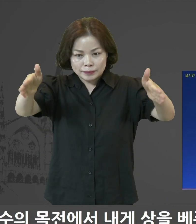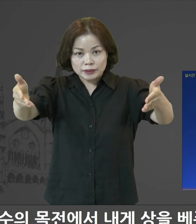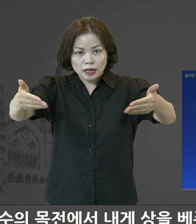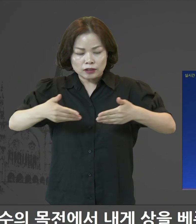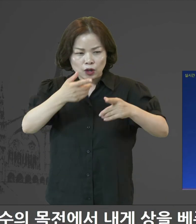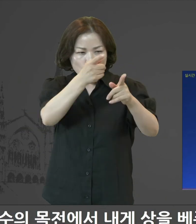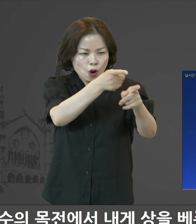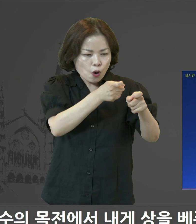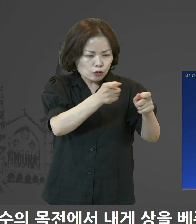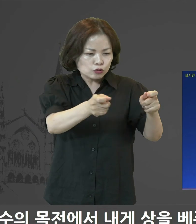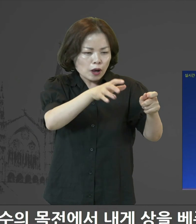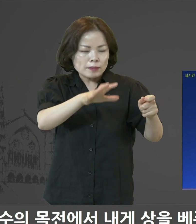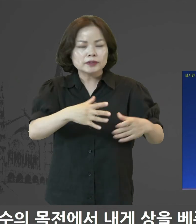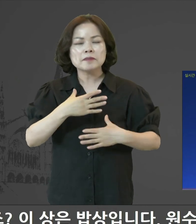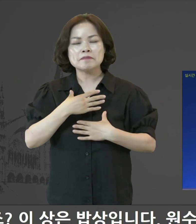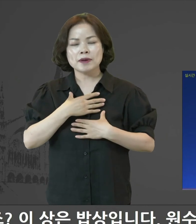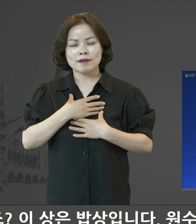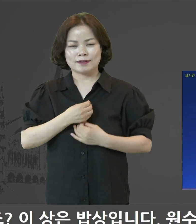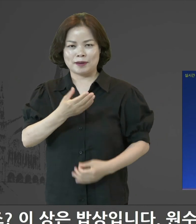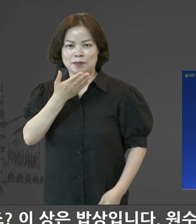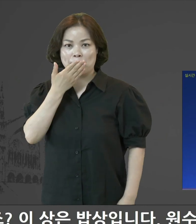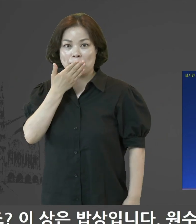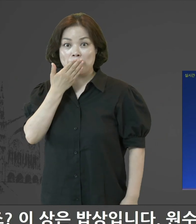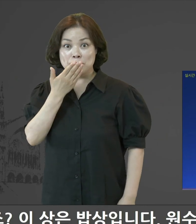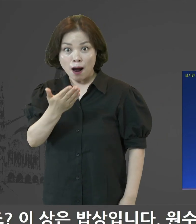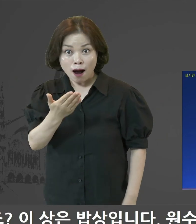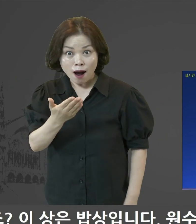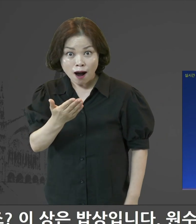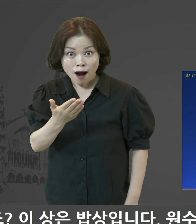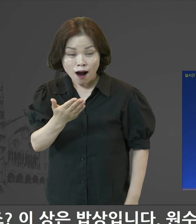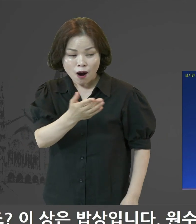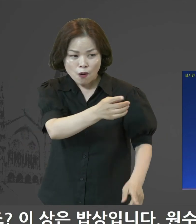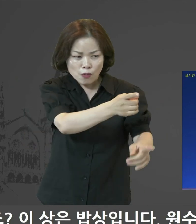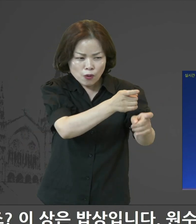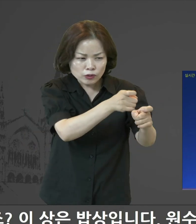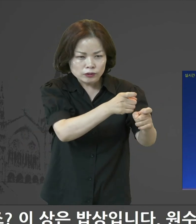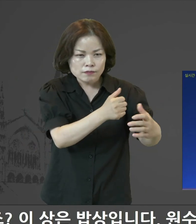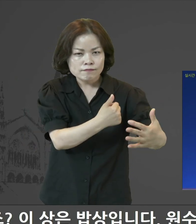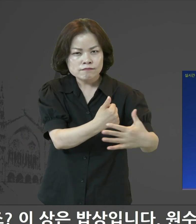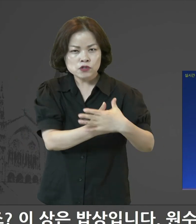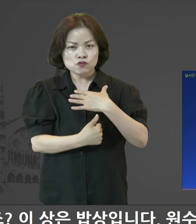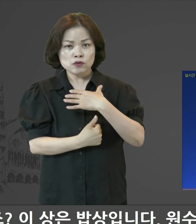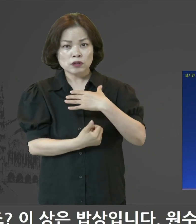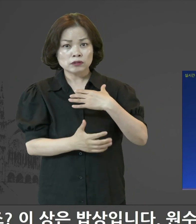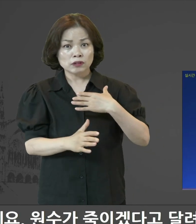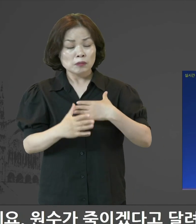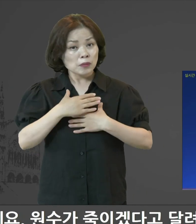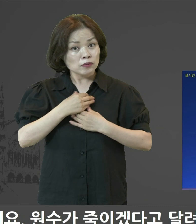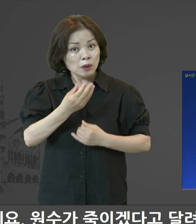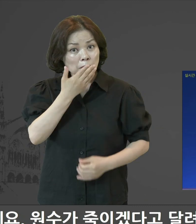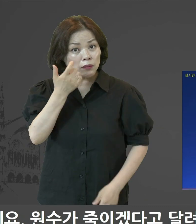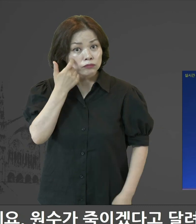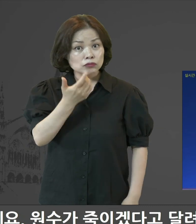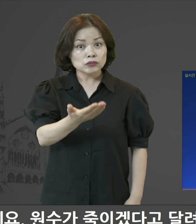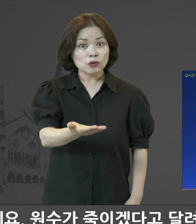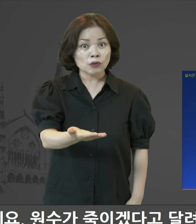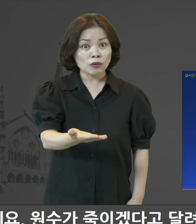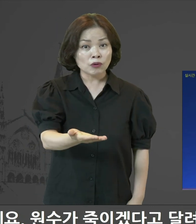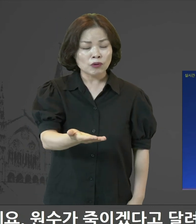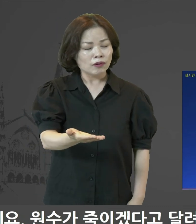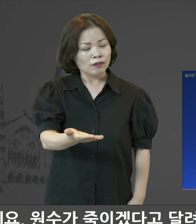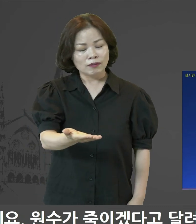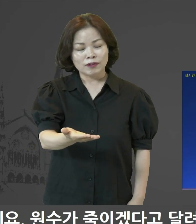앞에서 편안하게 밥 먹게 해주는 거예요. 이 원수가 죽이겠다고 달려드는데 어떻게 편안하게 밥을